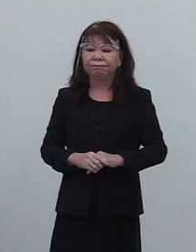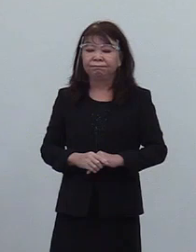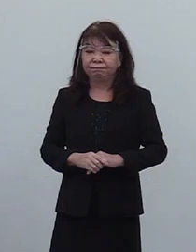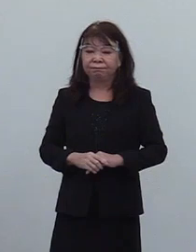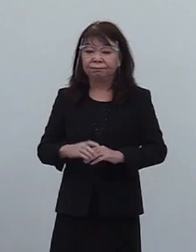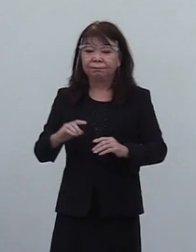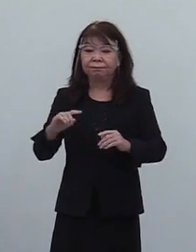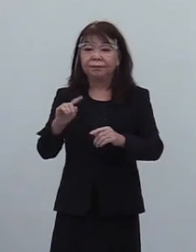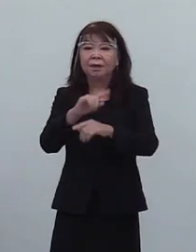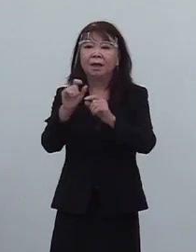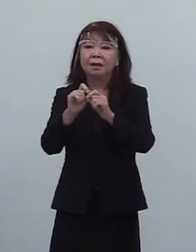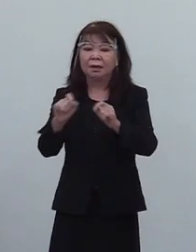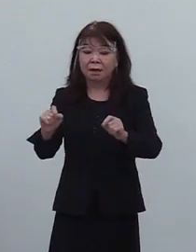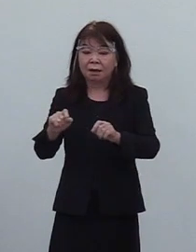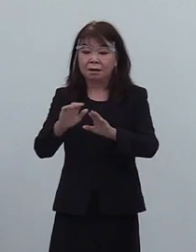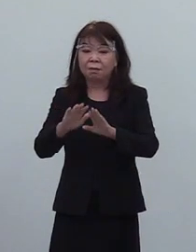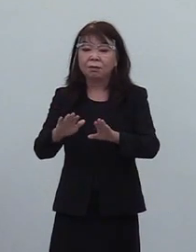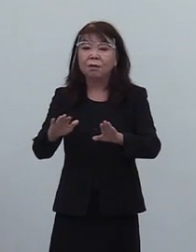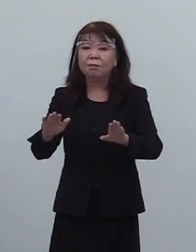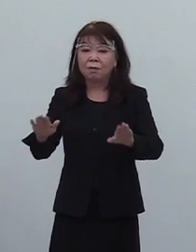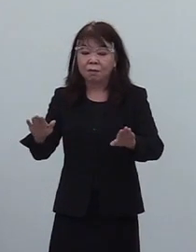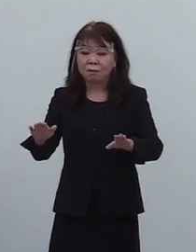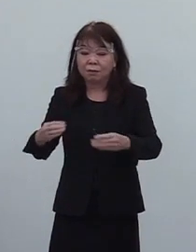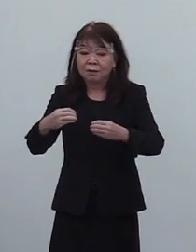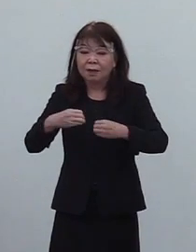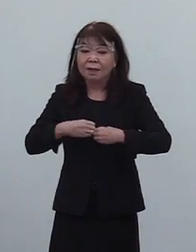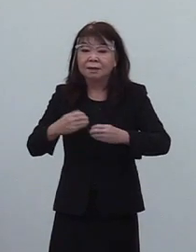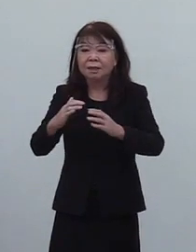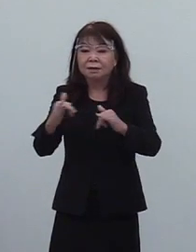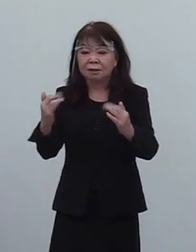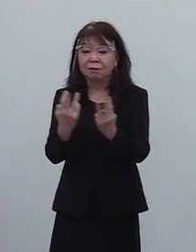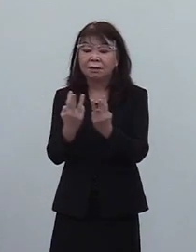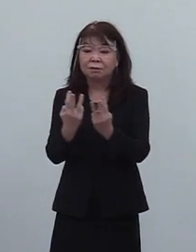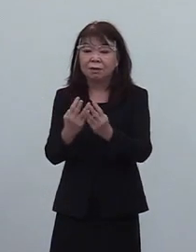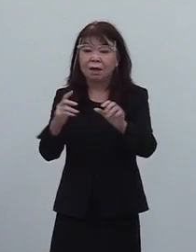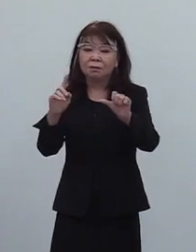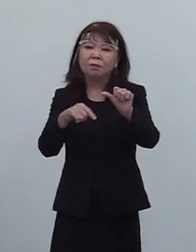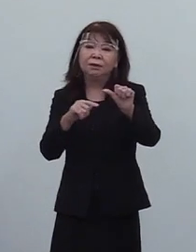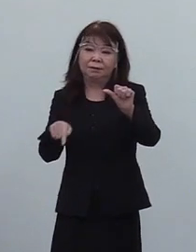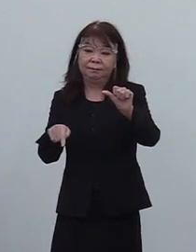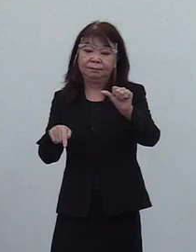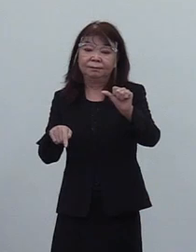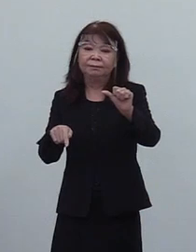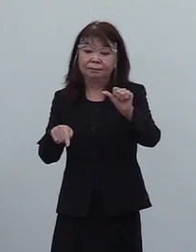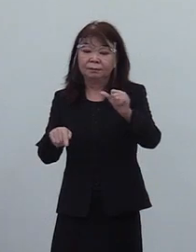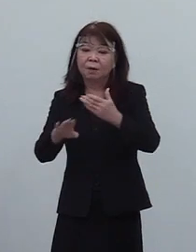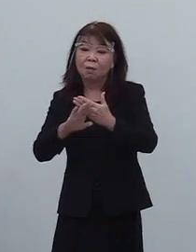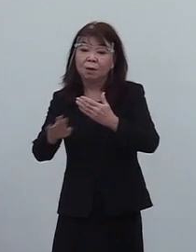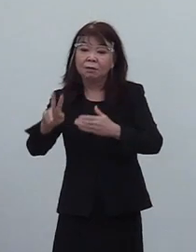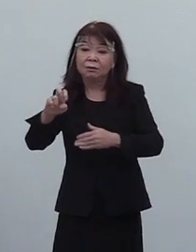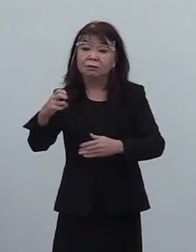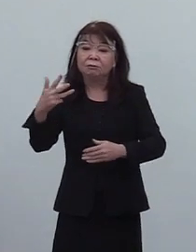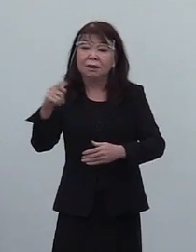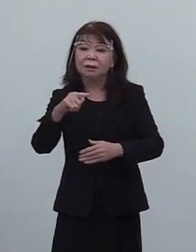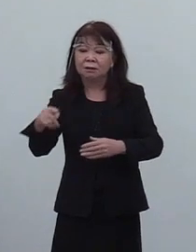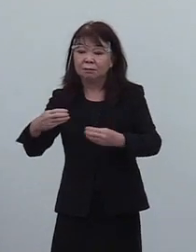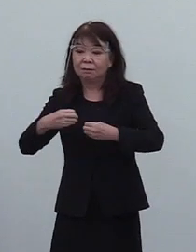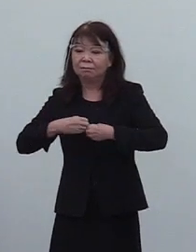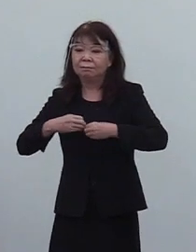この結果、児童が繰り返しになりますが5名陽性、28名は陰性でござい